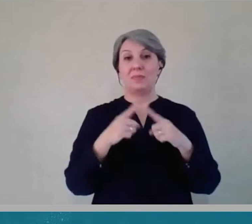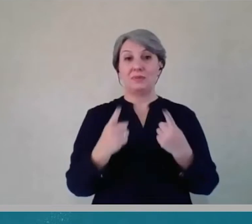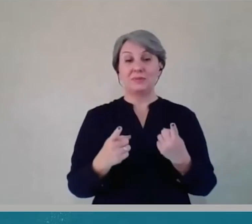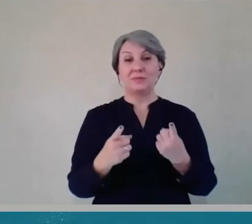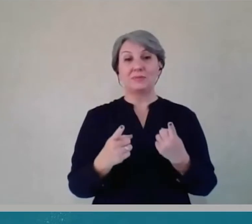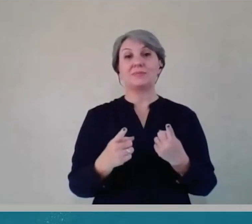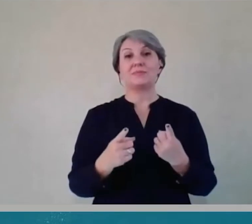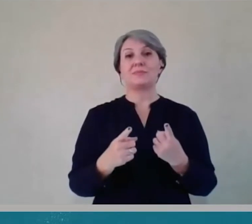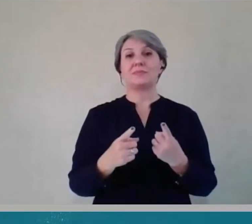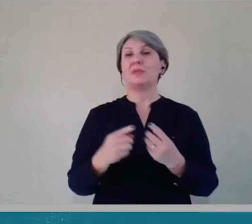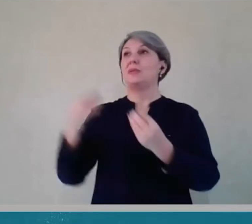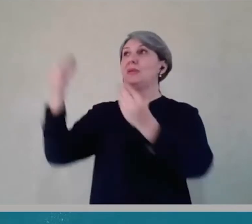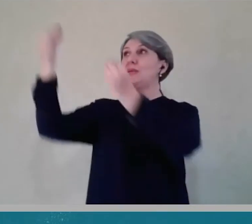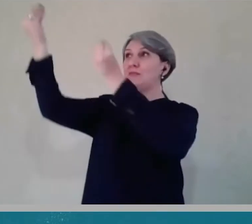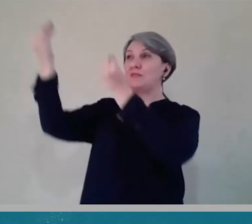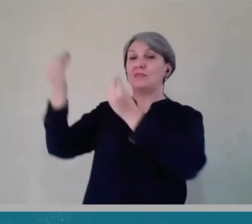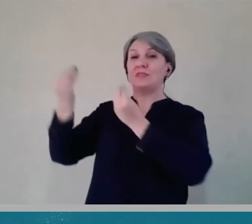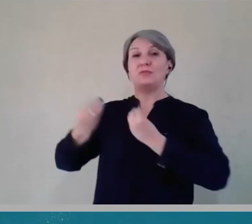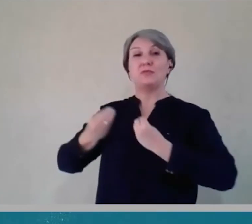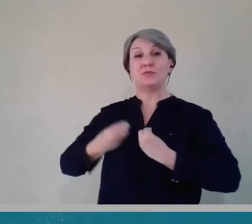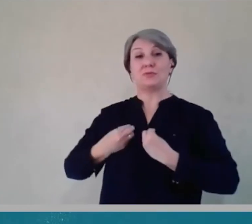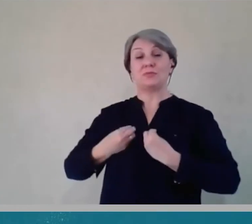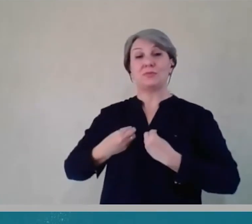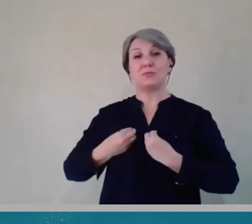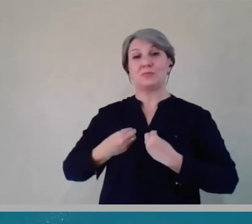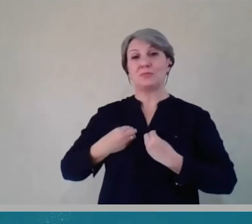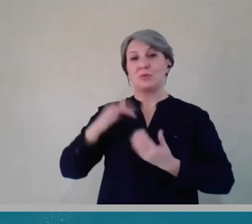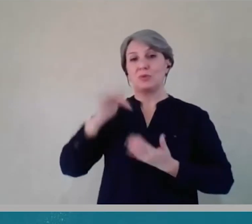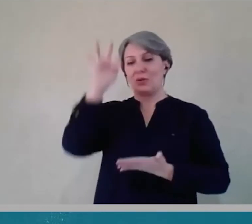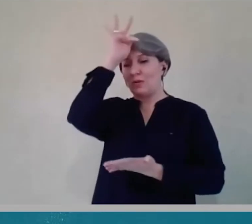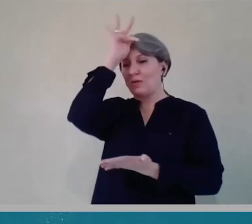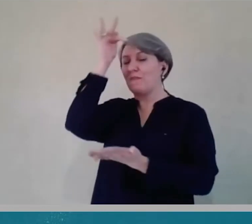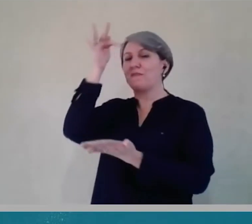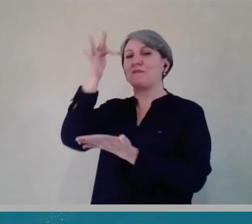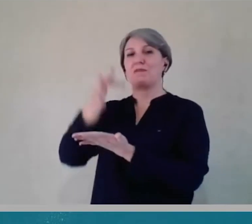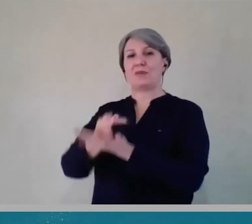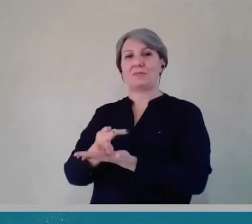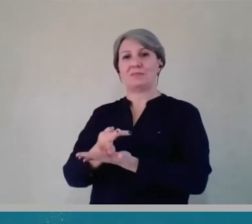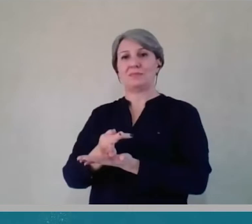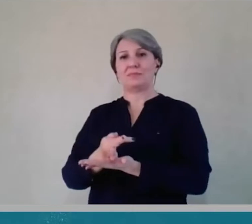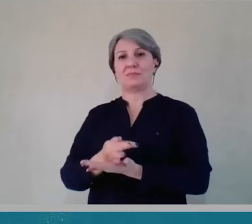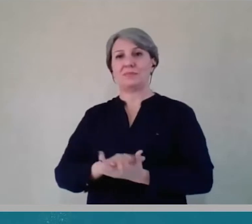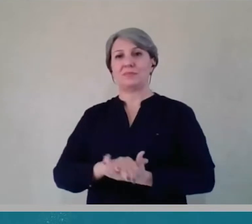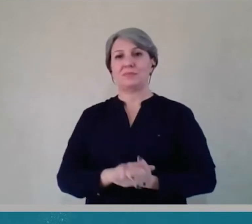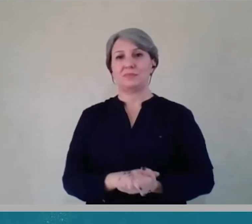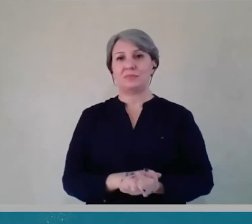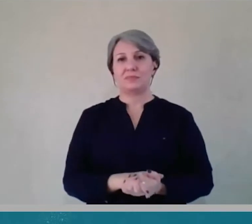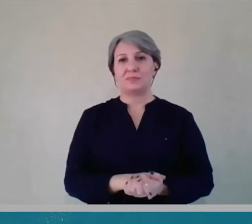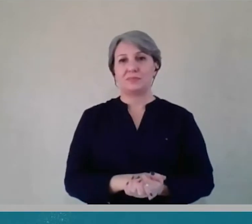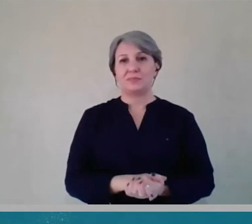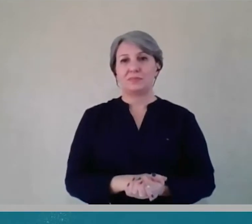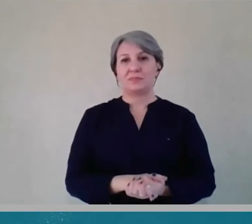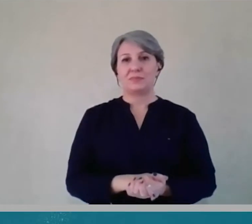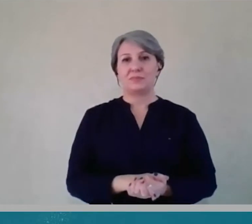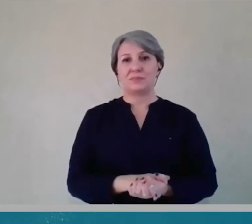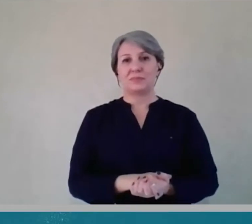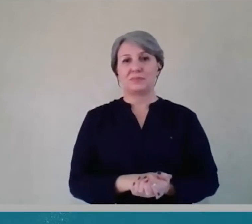na fé. Não é a justiça que eu consigo praticar como homem natural, mas é